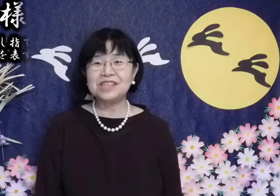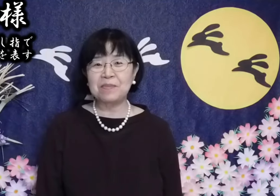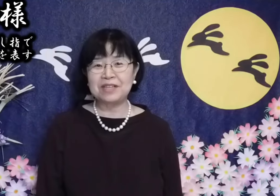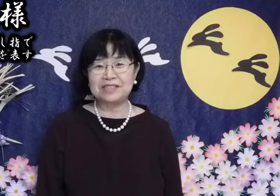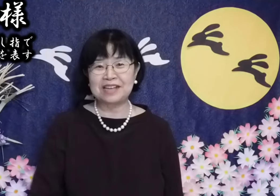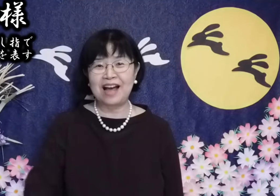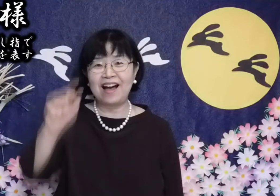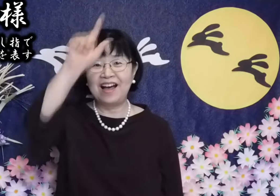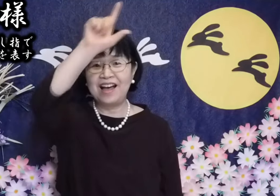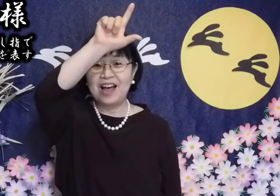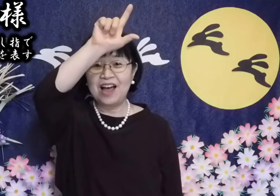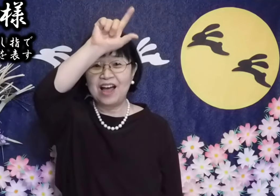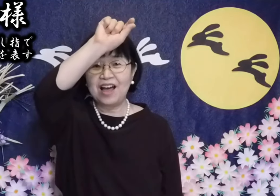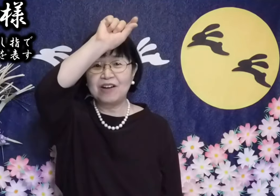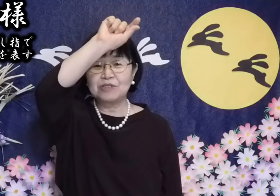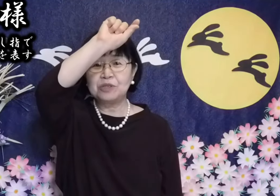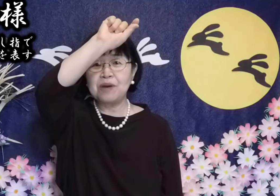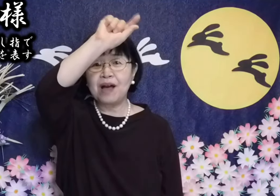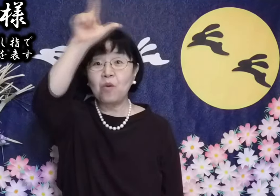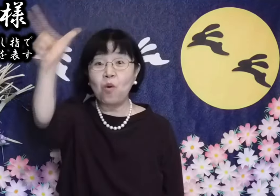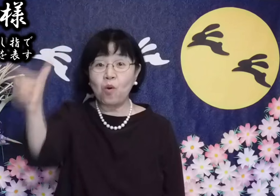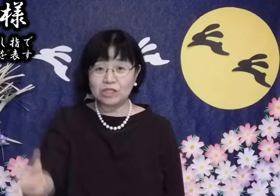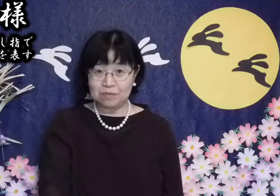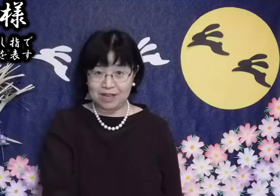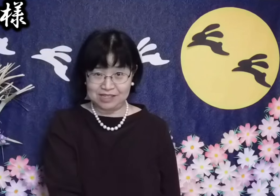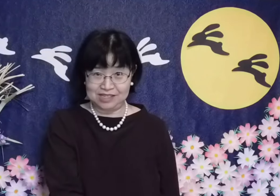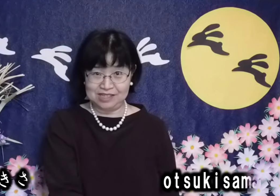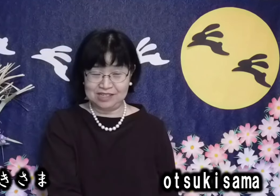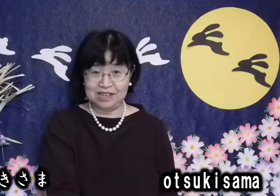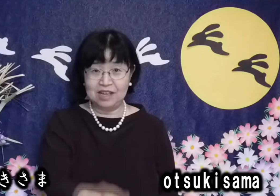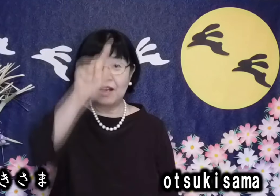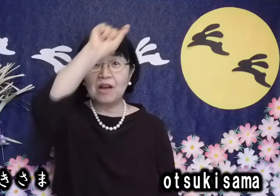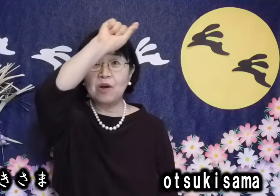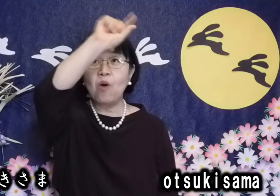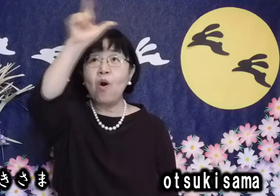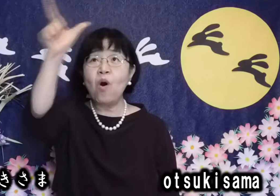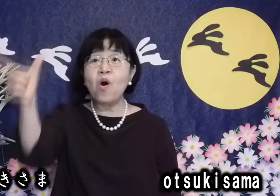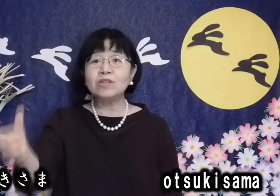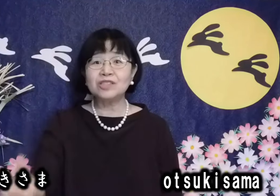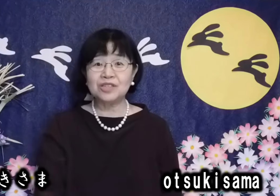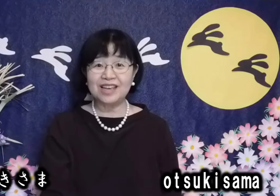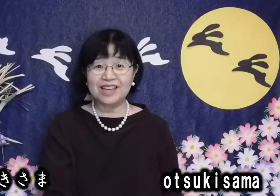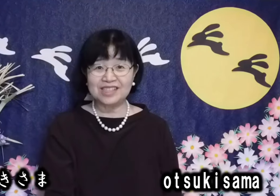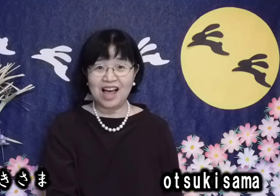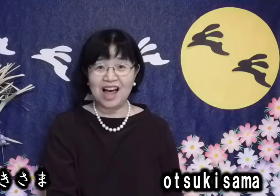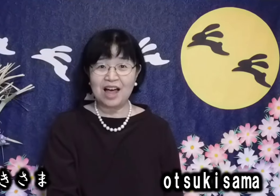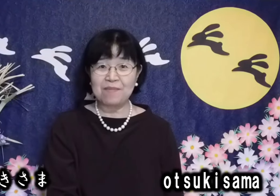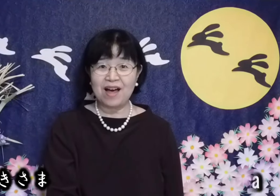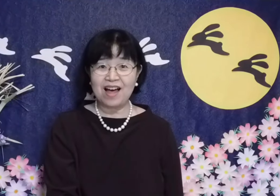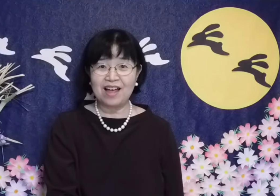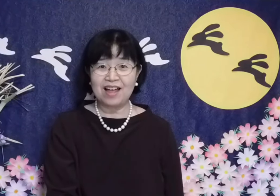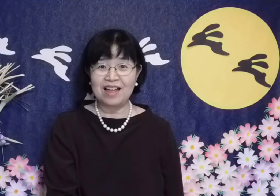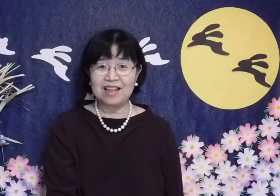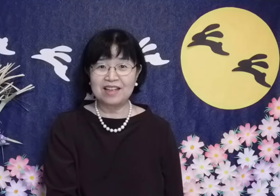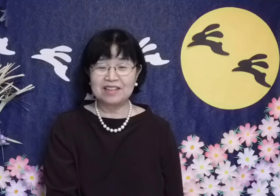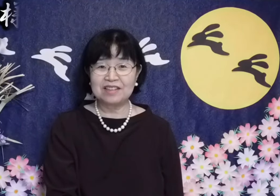様ですが、普通はこうします。お月様。で